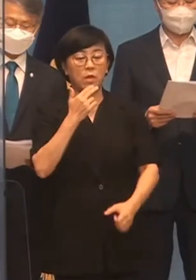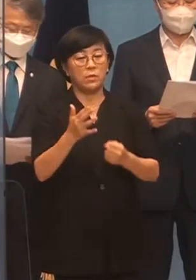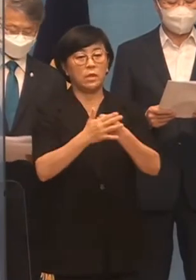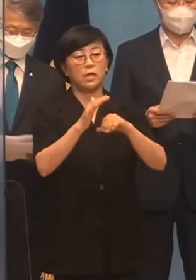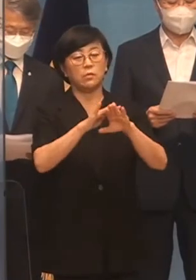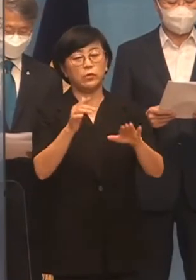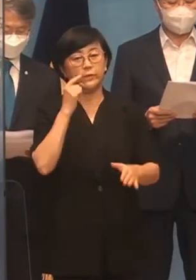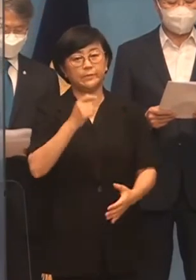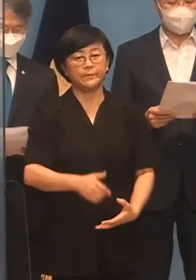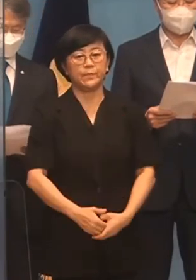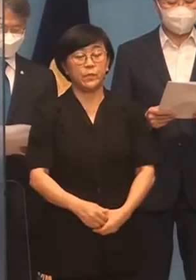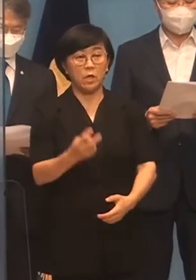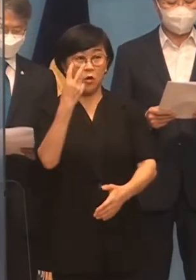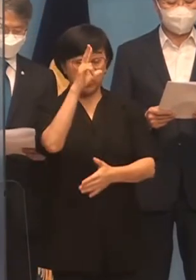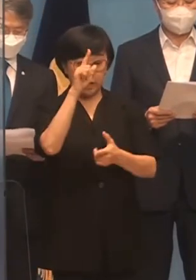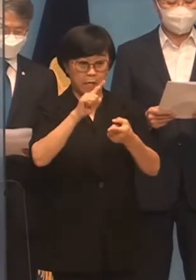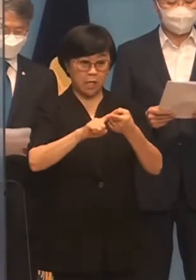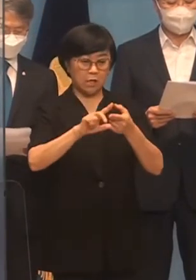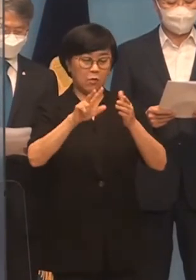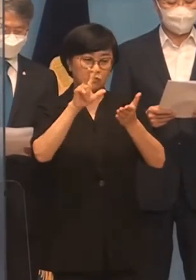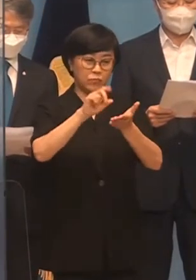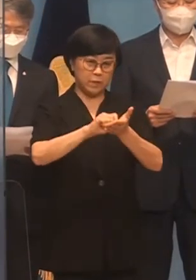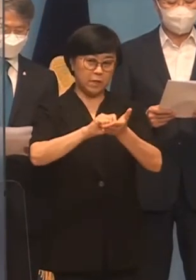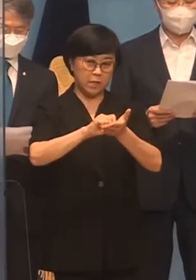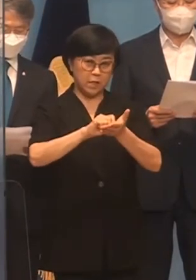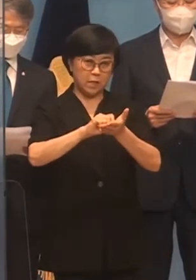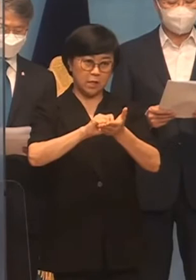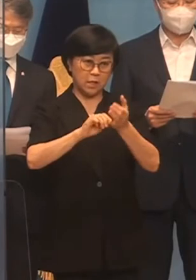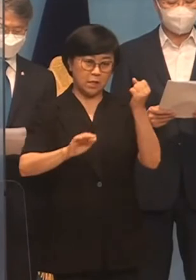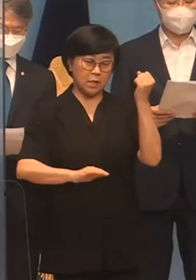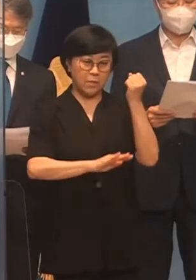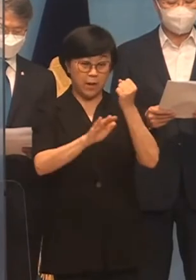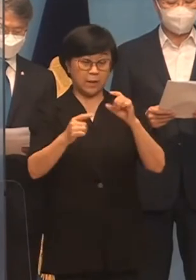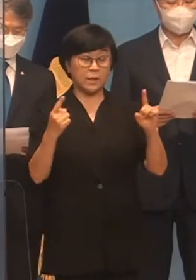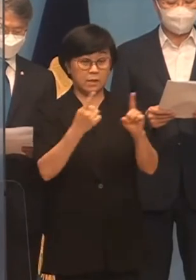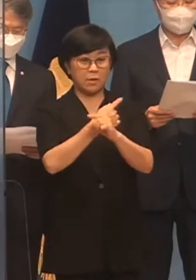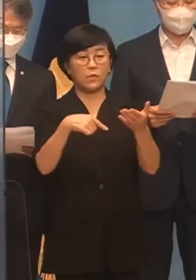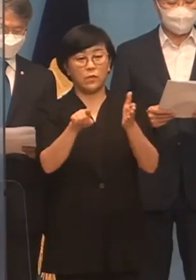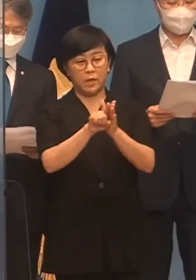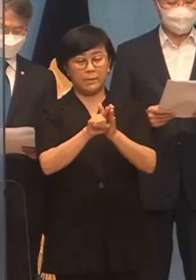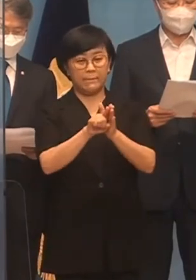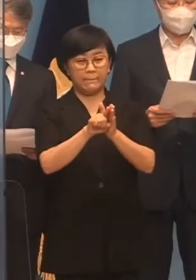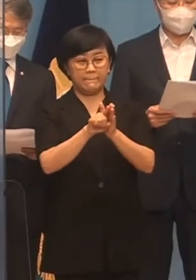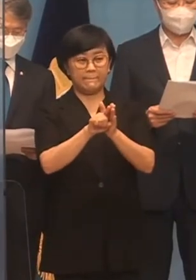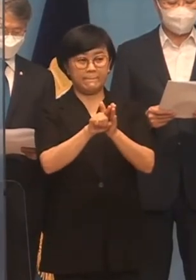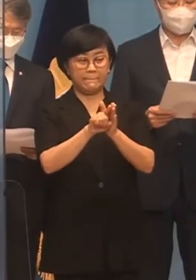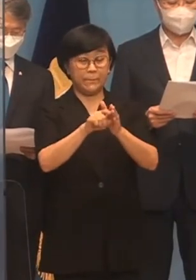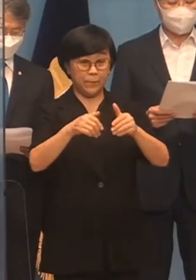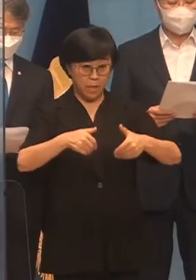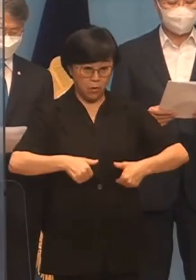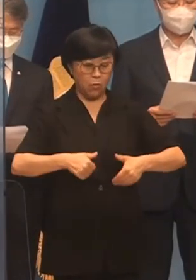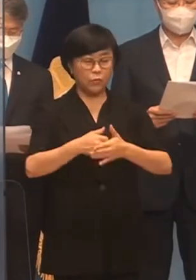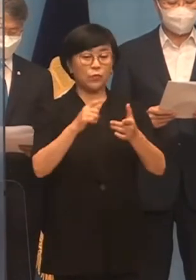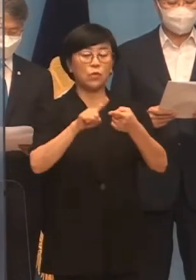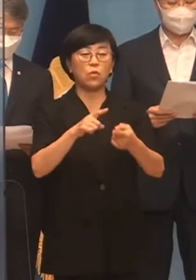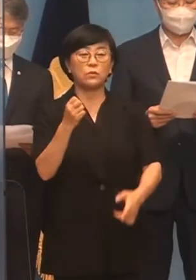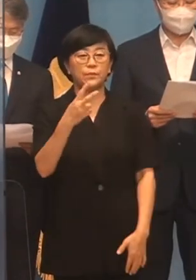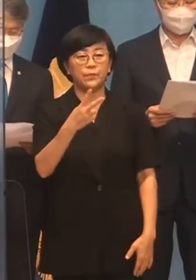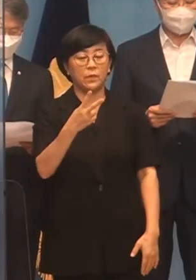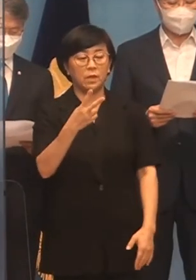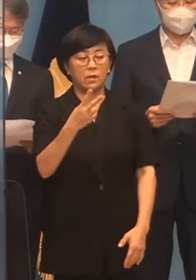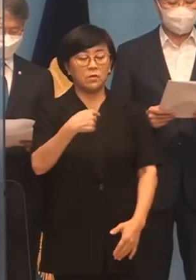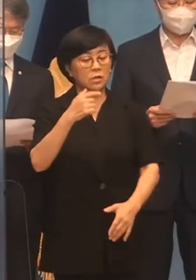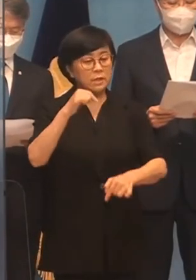구조적인 문제입니다. 검찰개혁은 이런 문제의식의 기반에 이를 개선해 나가는 과정입니다. 그럼에도 검찰개혁 이슈가